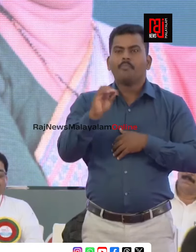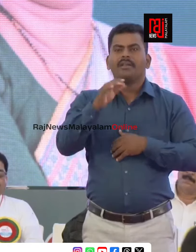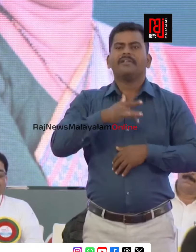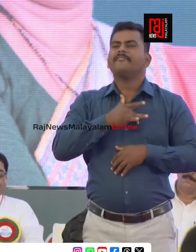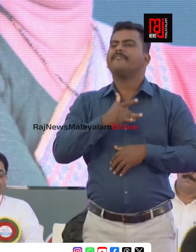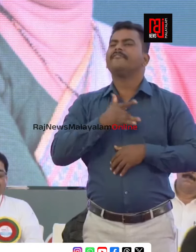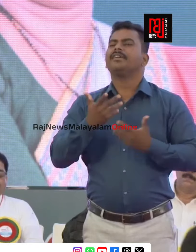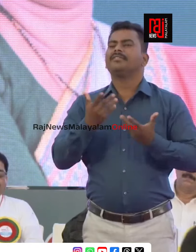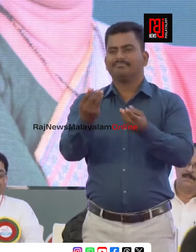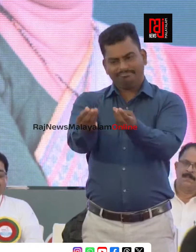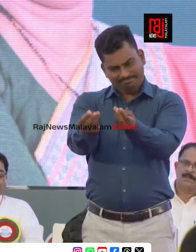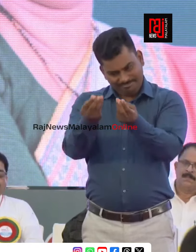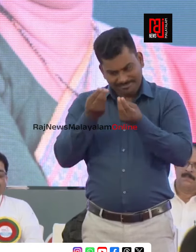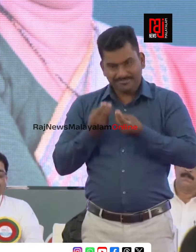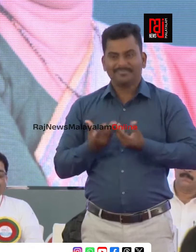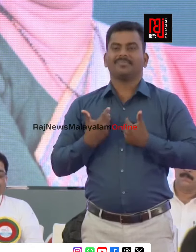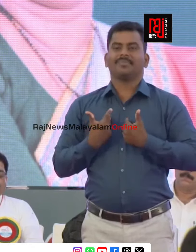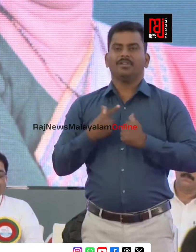സമഗ്രമായി